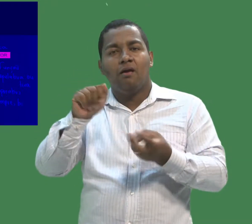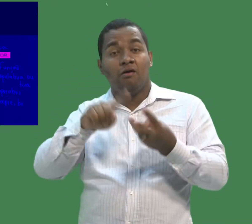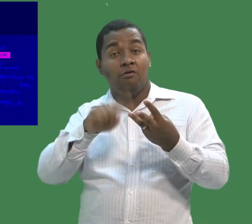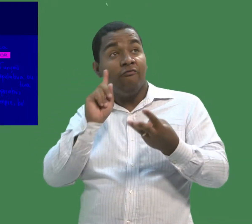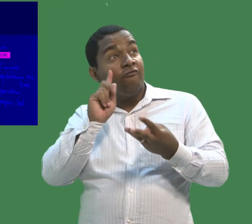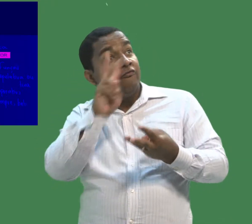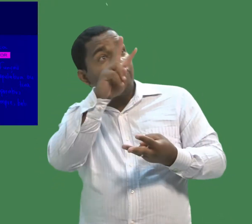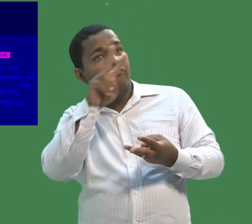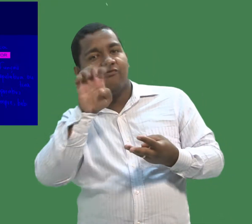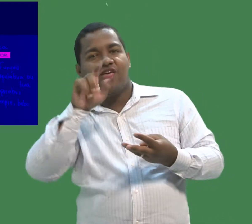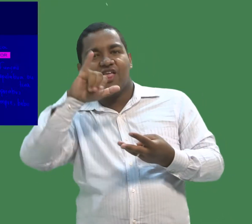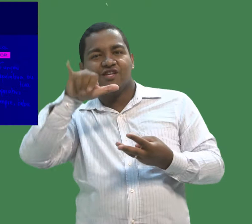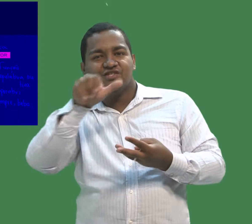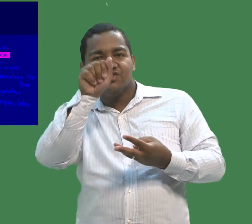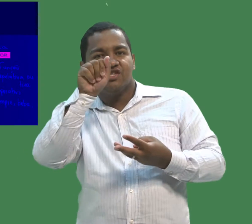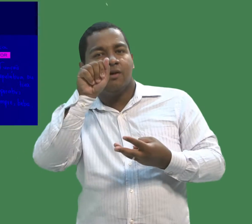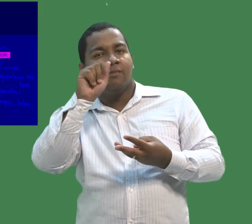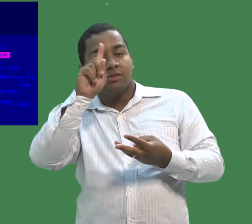beba,